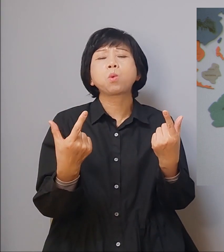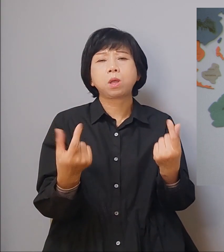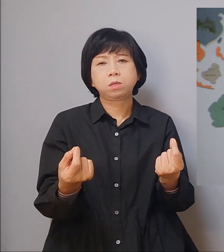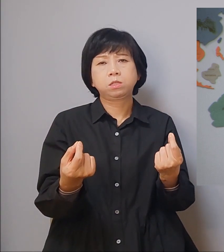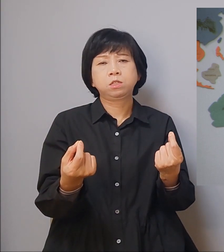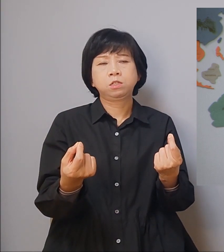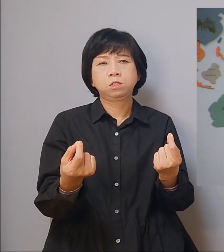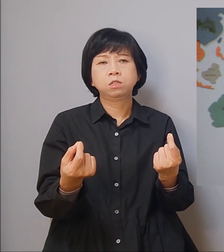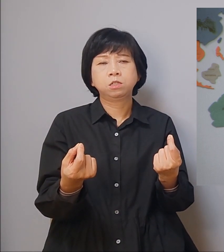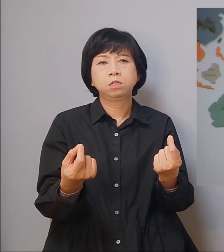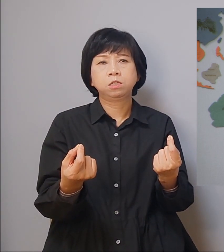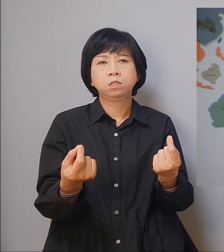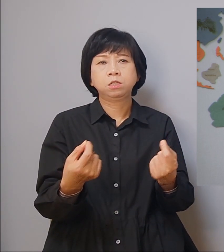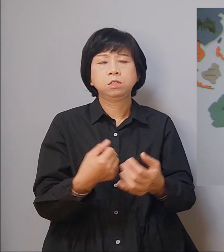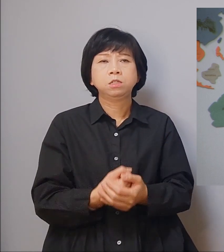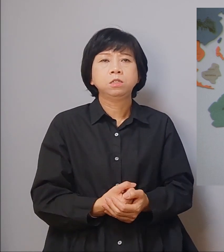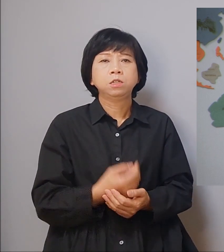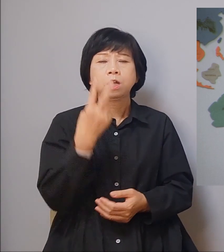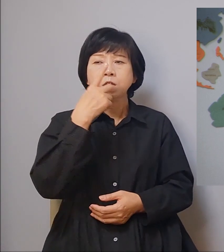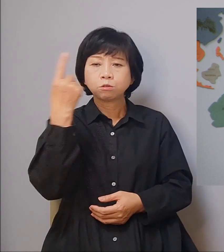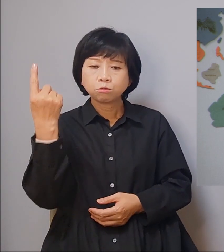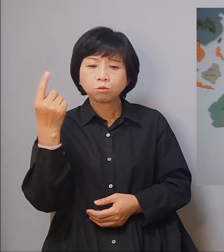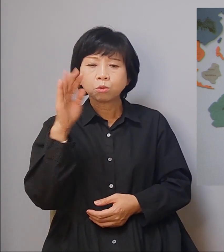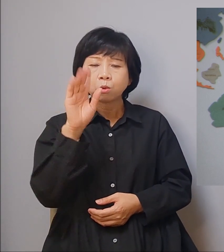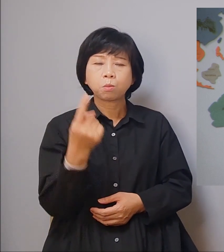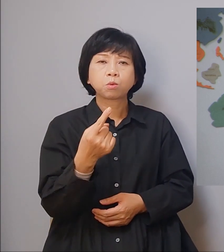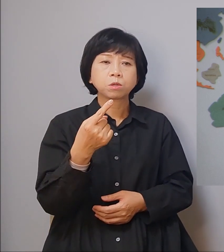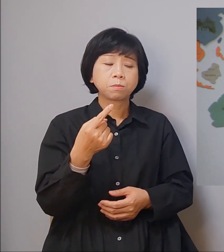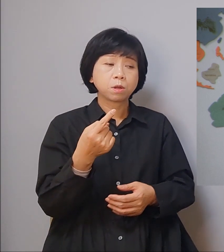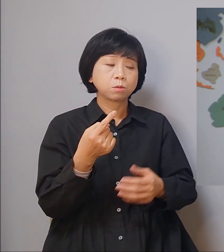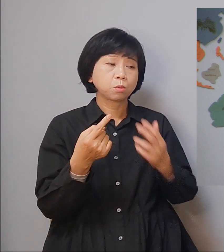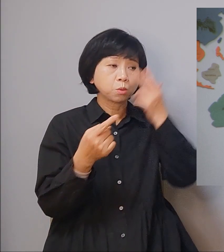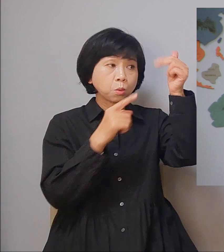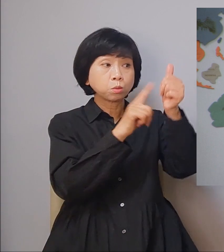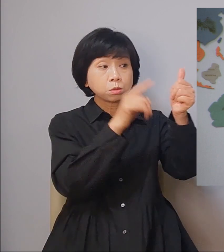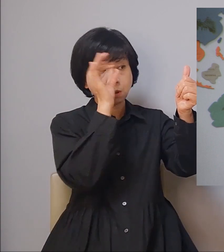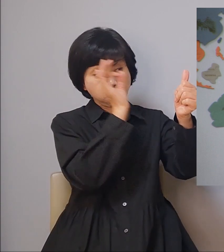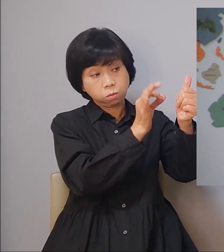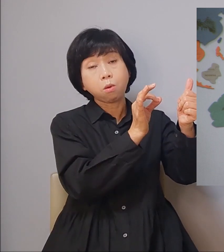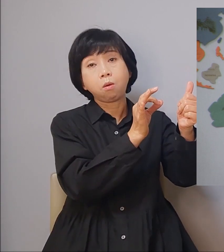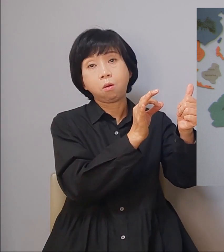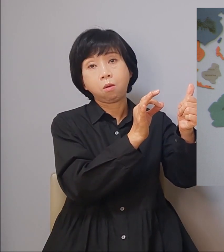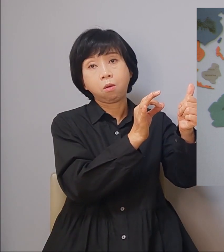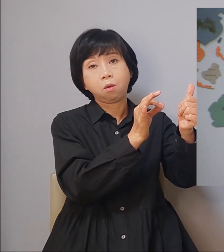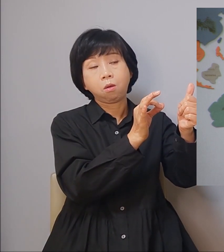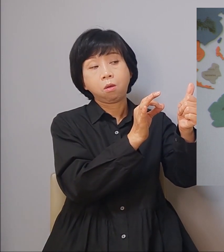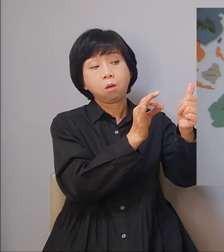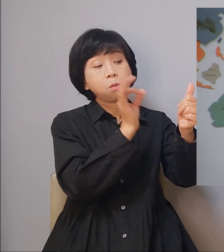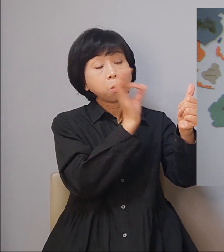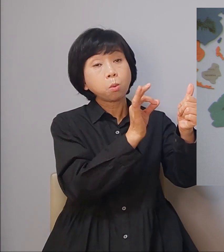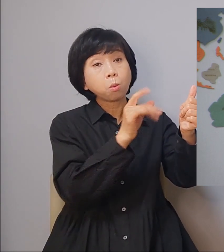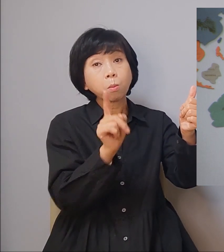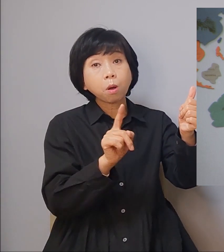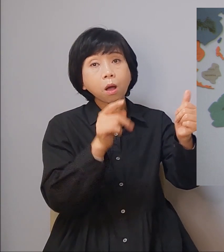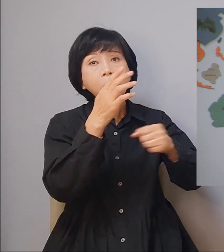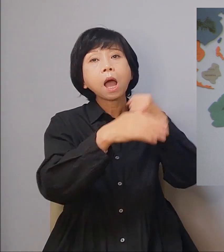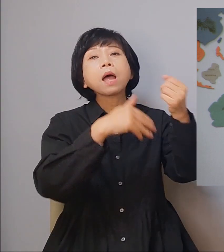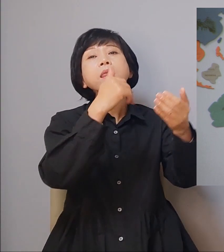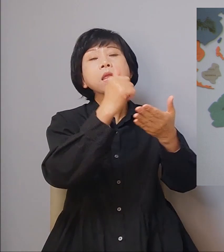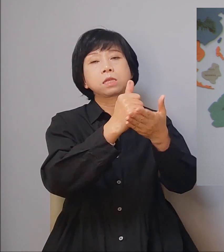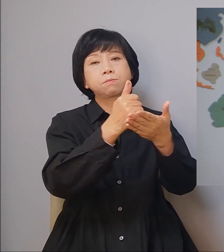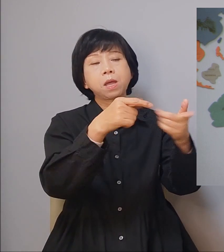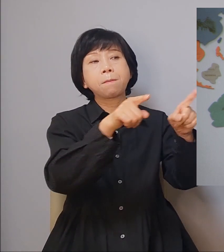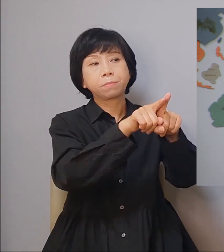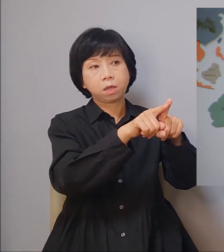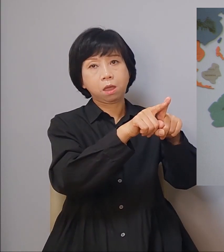벌어졌습니다. 보디발도 간수도 요셉을 주목하게 돼요. 요셉과 함께 하시는 그 하나님,